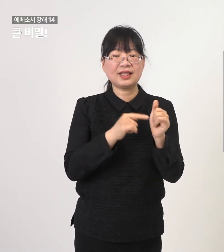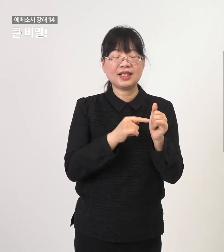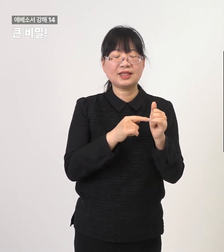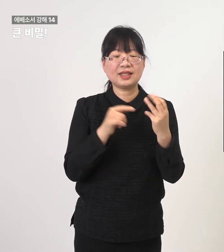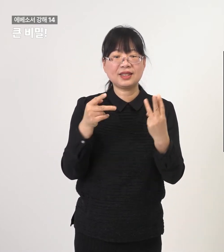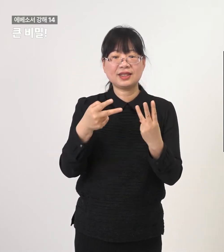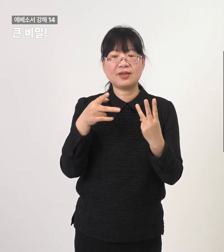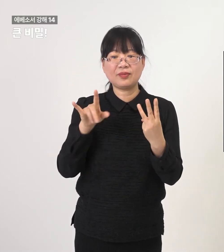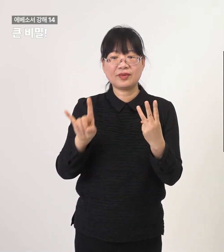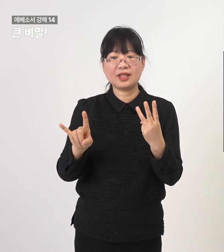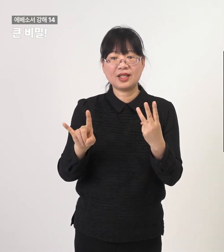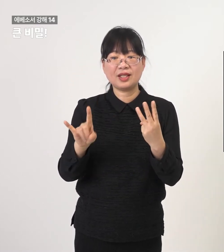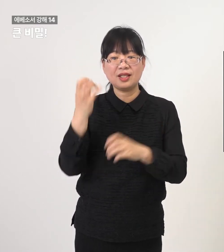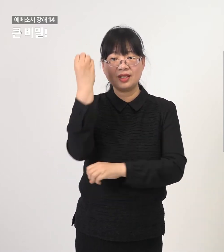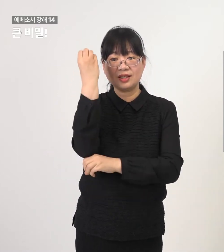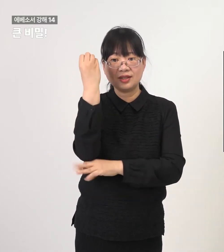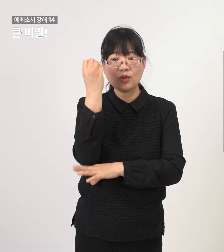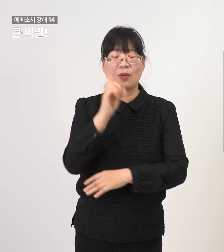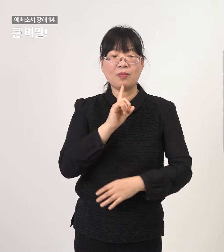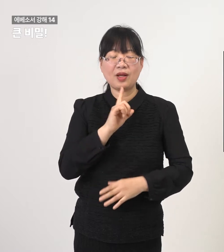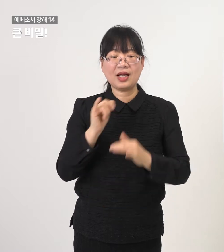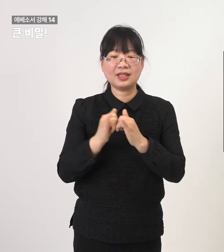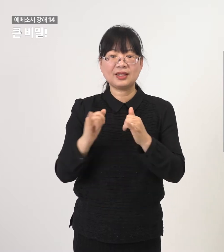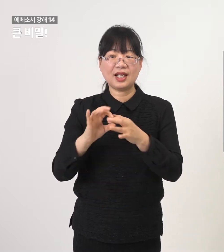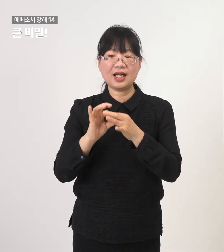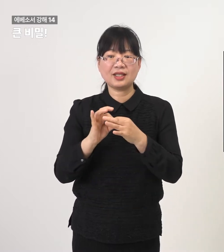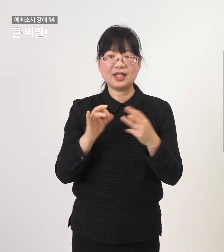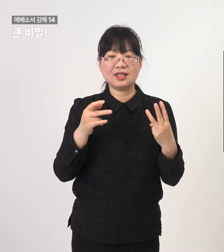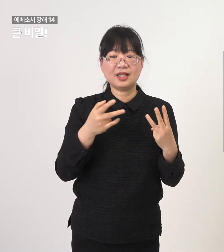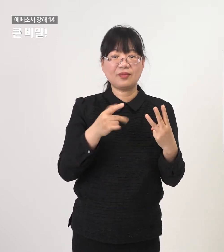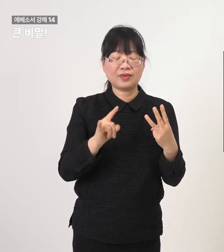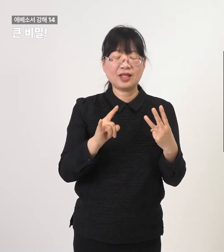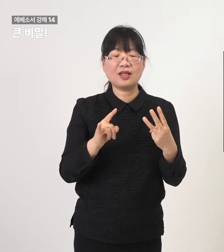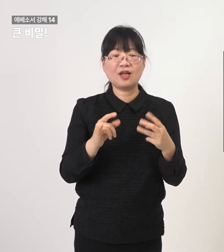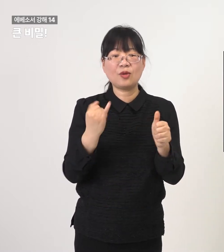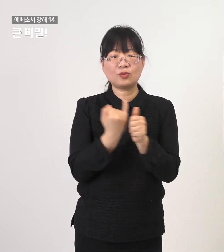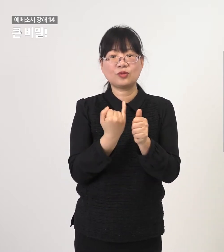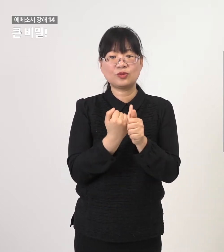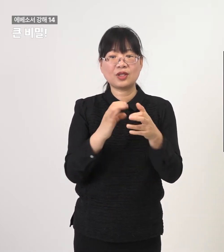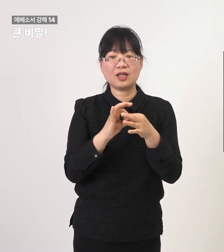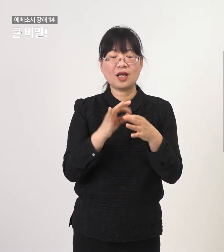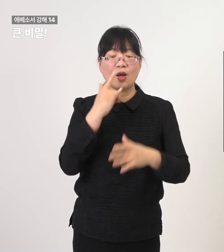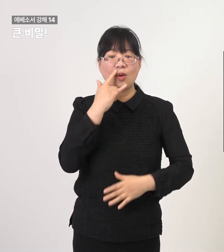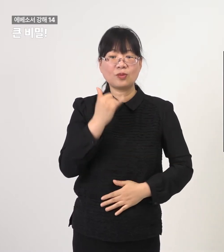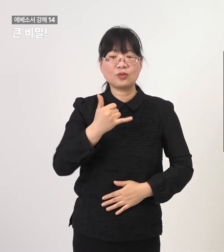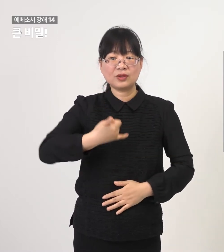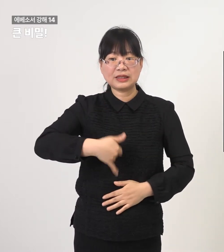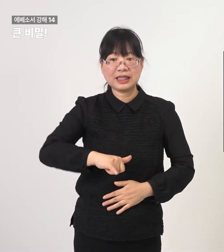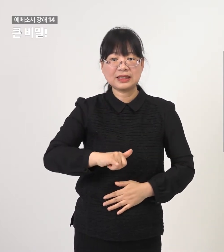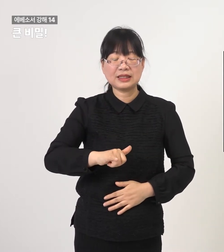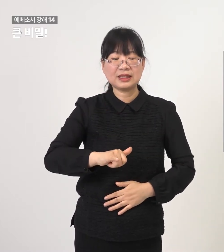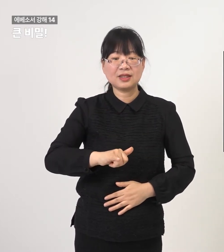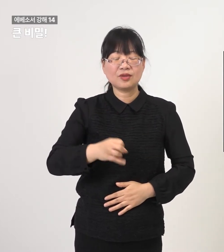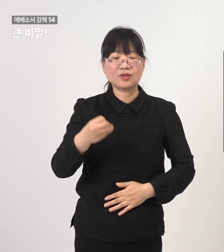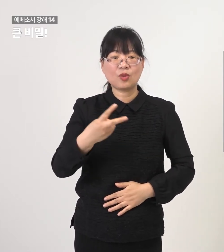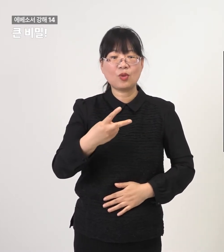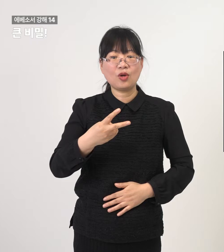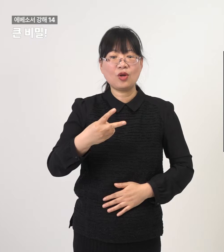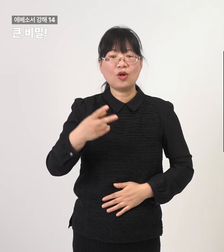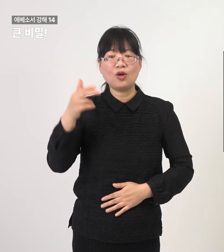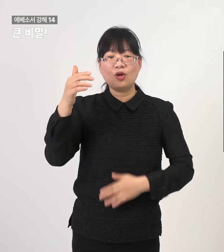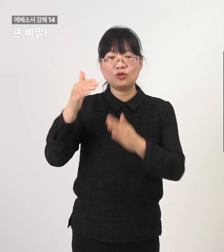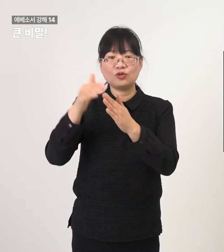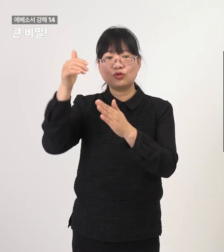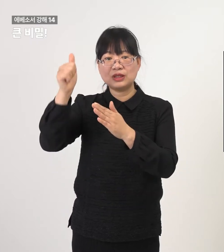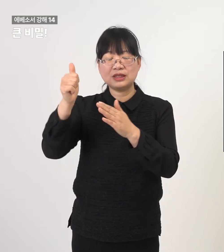3대 기초죠. 인간관계의 3대 기초. 부부관계, 부모자식 관계, 그다음에 주인과 종의